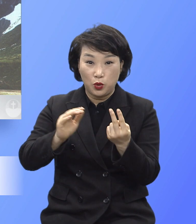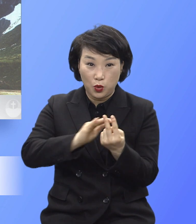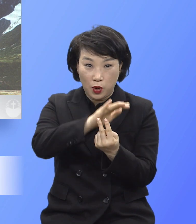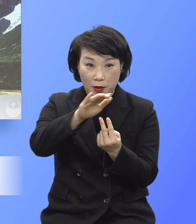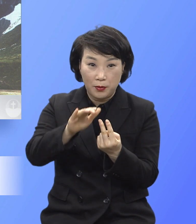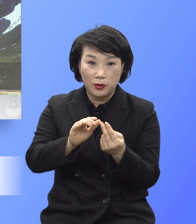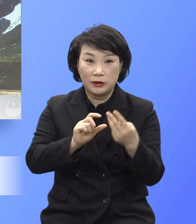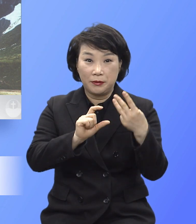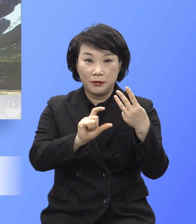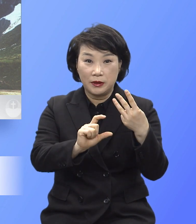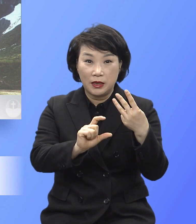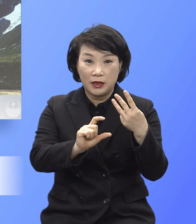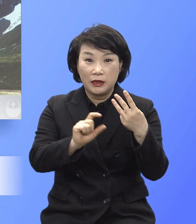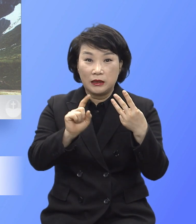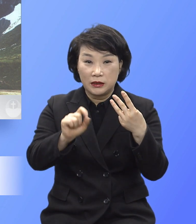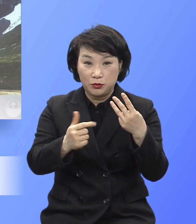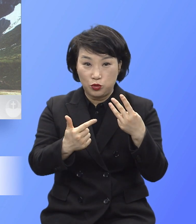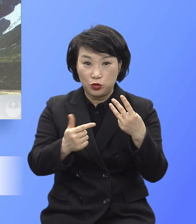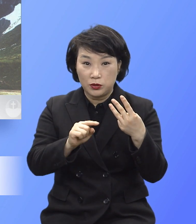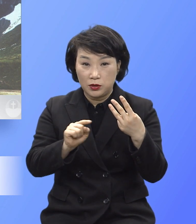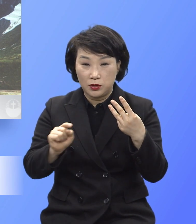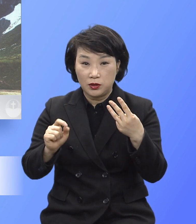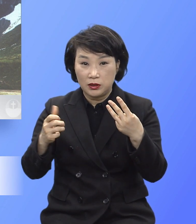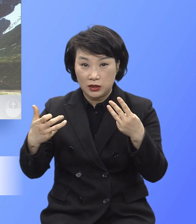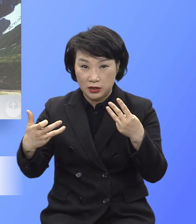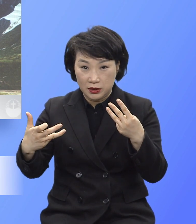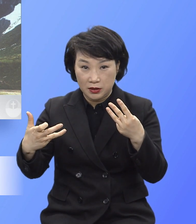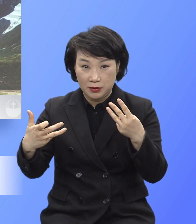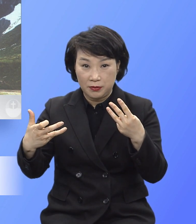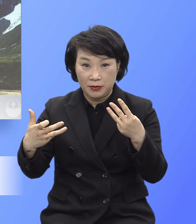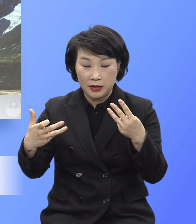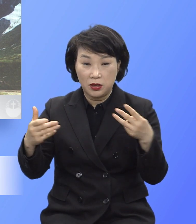요한복음 3장 16절에서